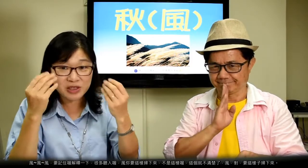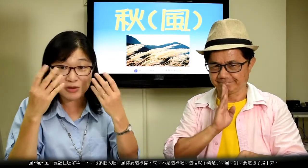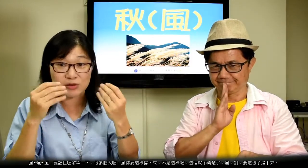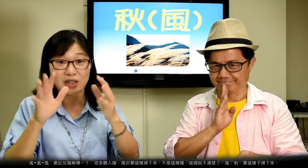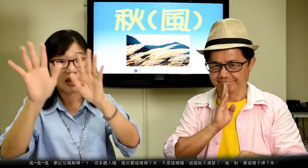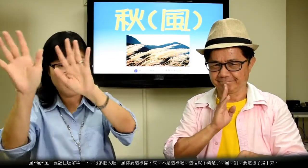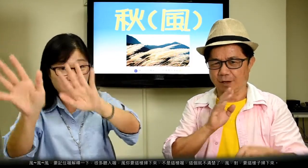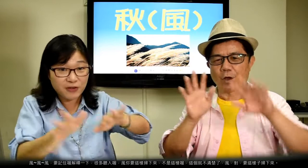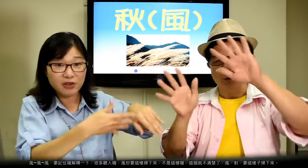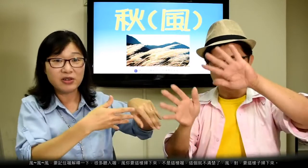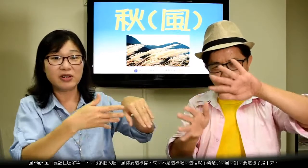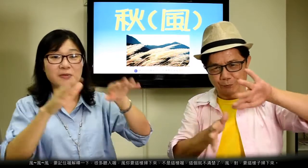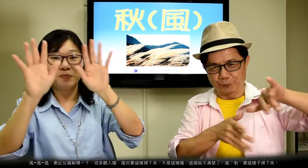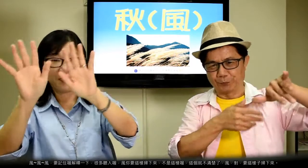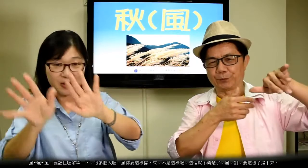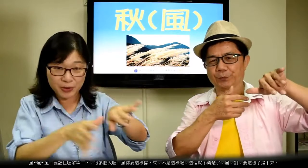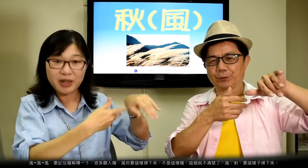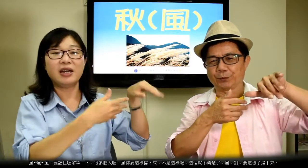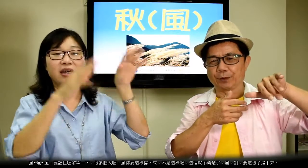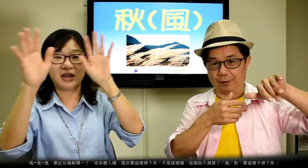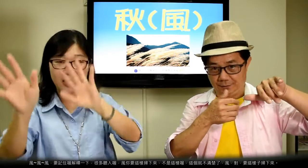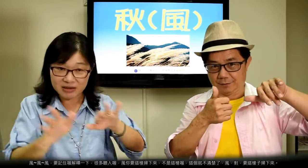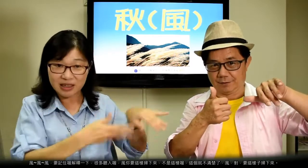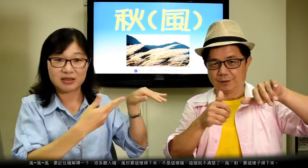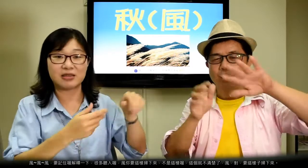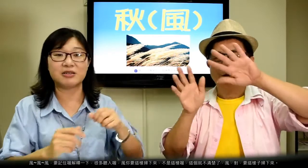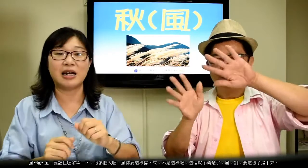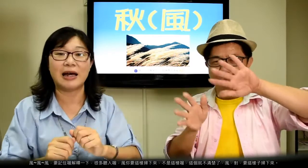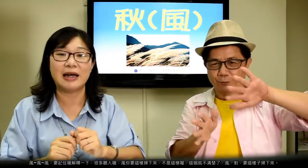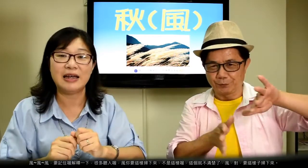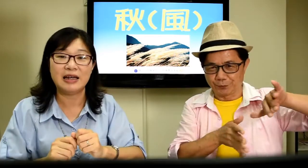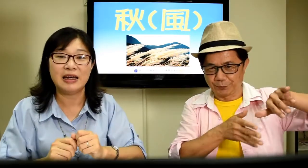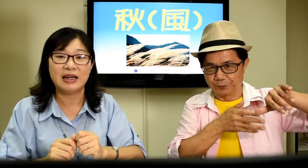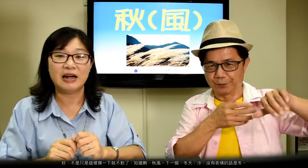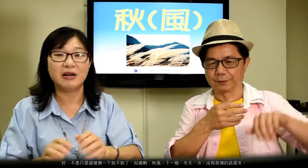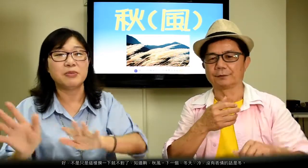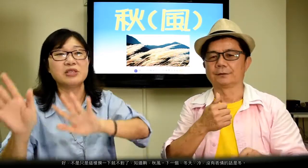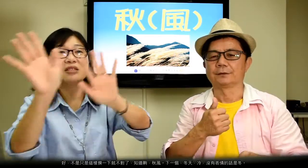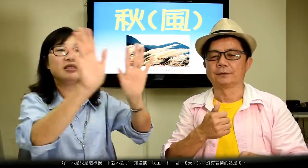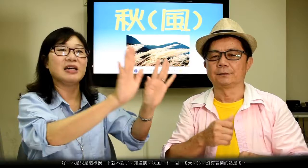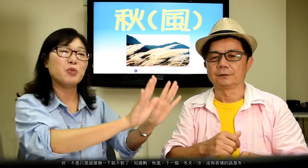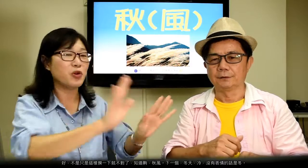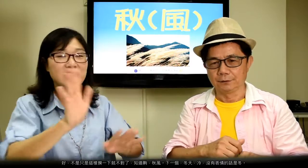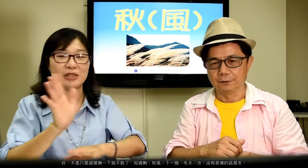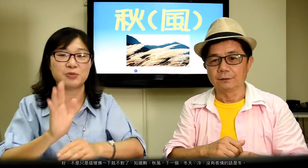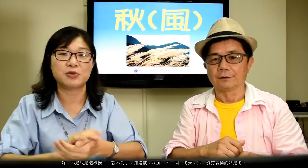清楚了。哎，风，对，要这样子扫下来，不是只是这样摸一下就不对